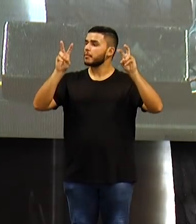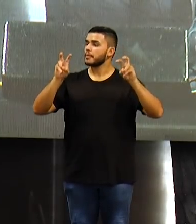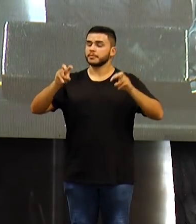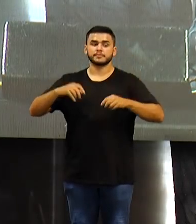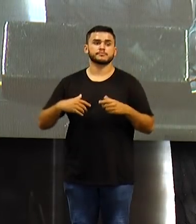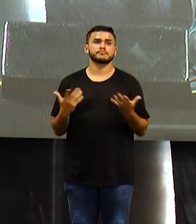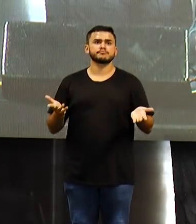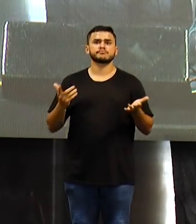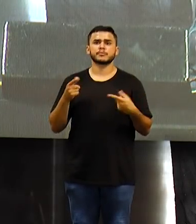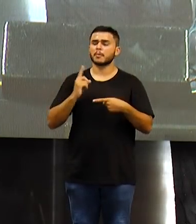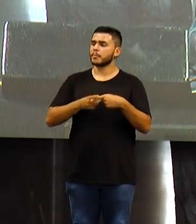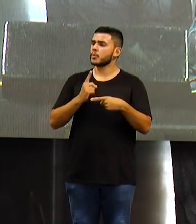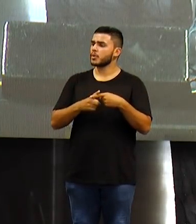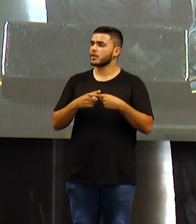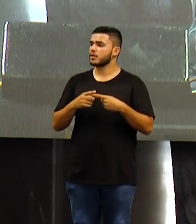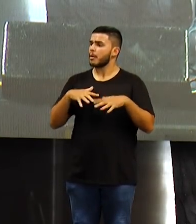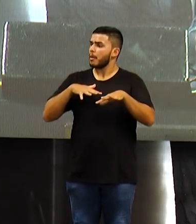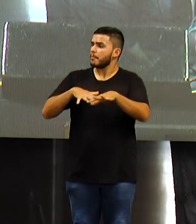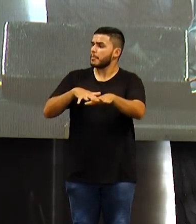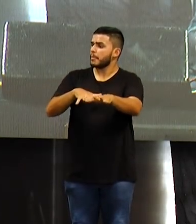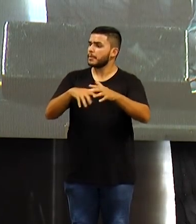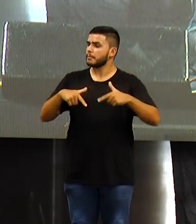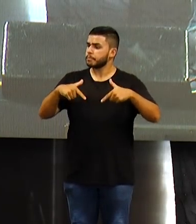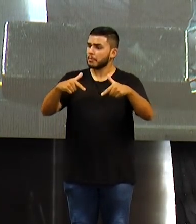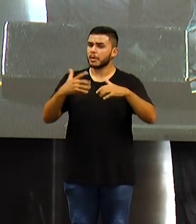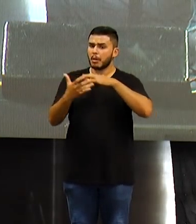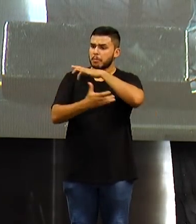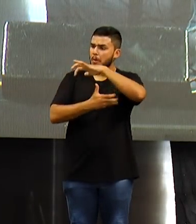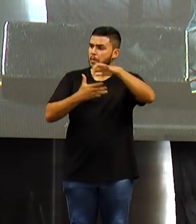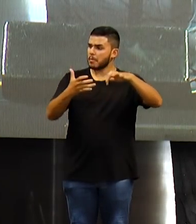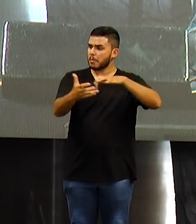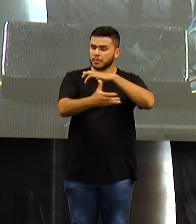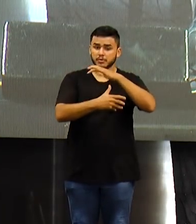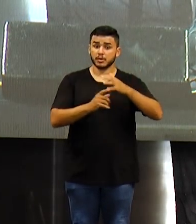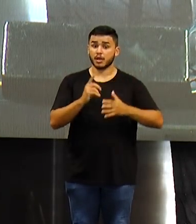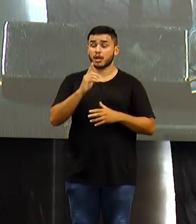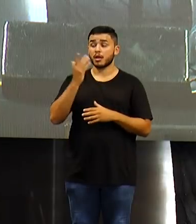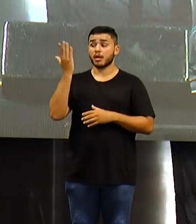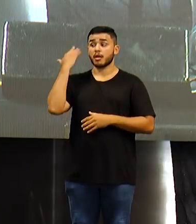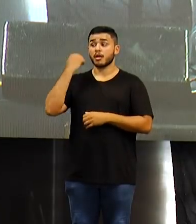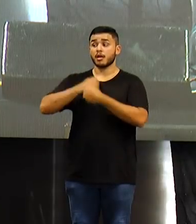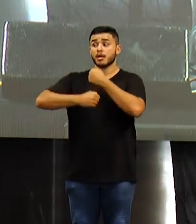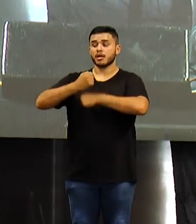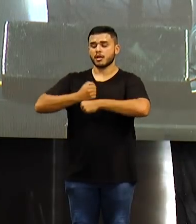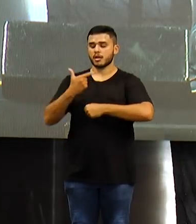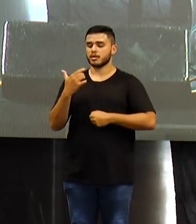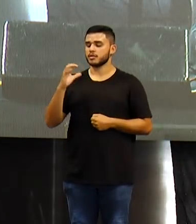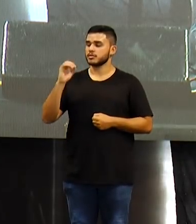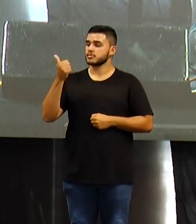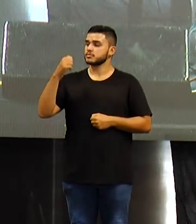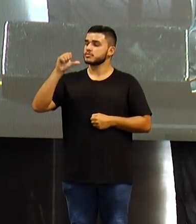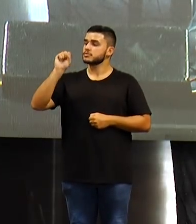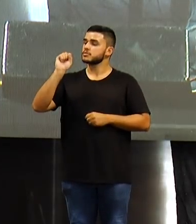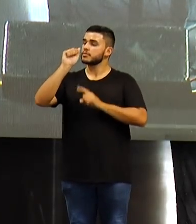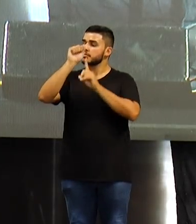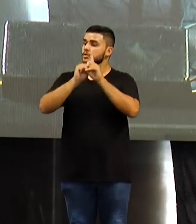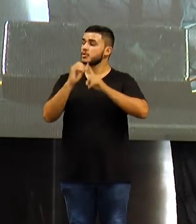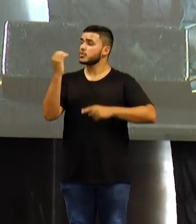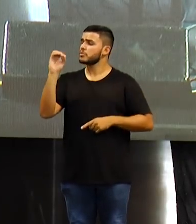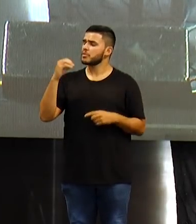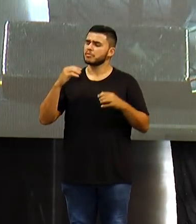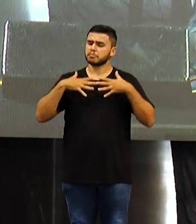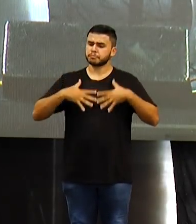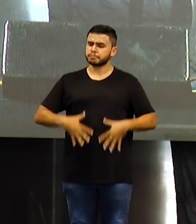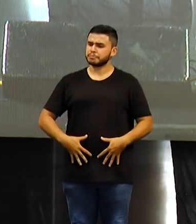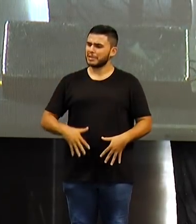Agora, por que os protestos desencadeados na França, em outubro, são chamados de protestos do colete amarelo?